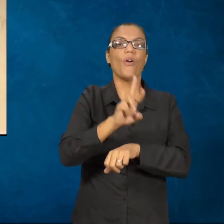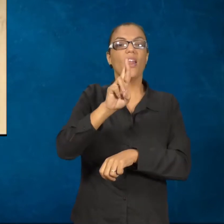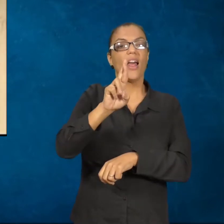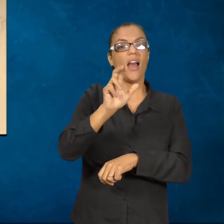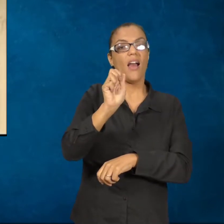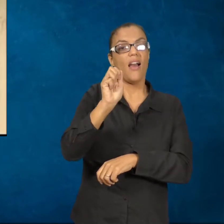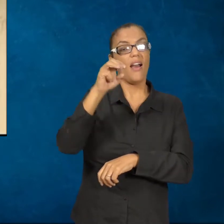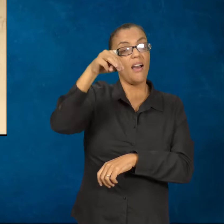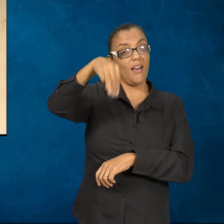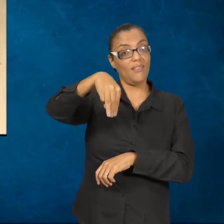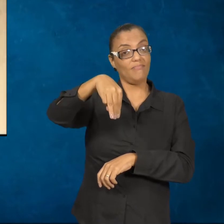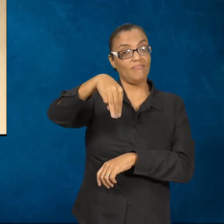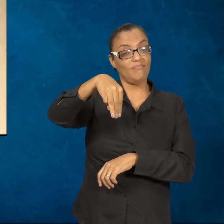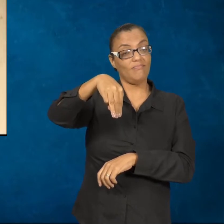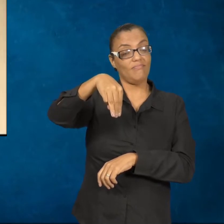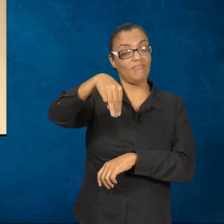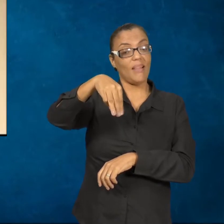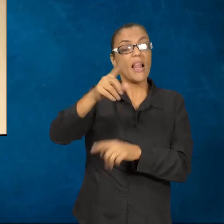memória é